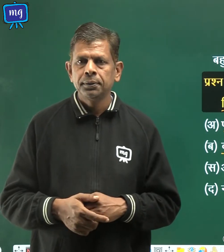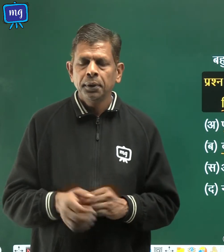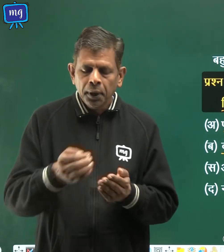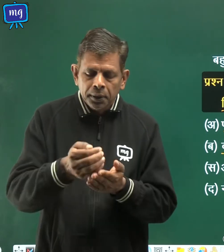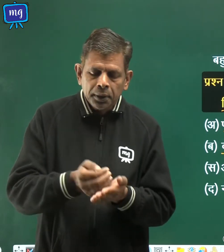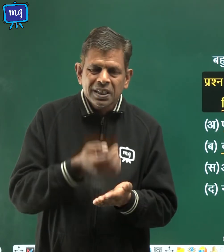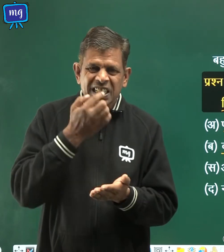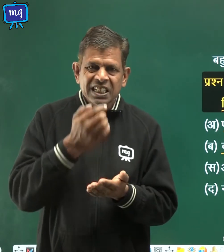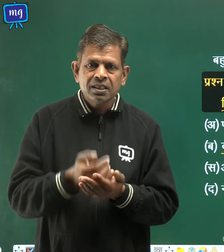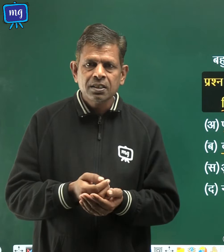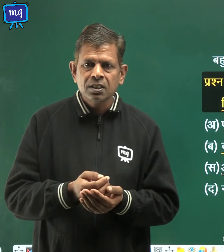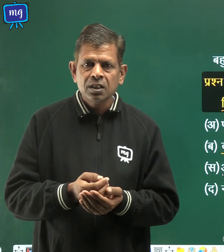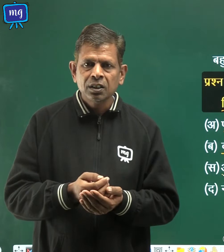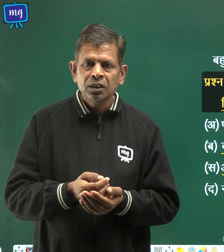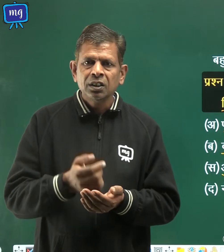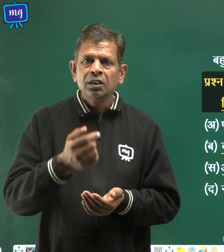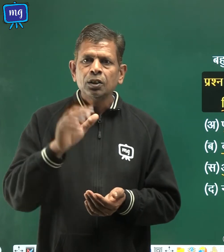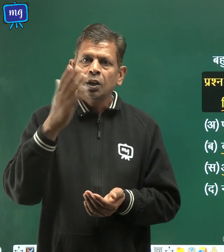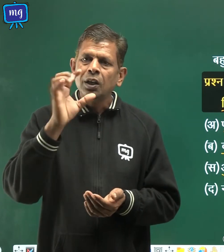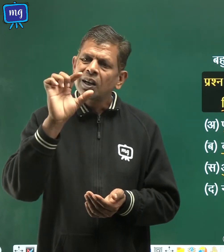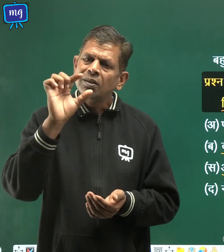दही, आंवला,